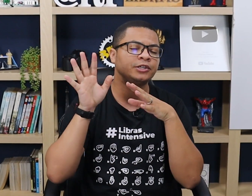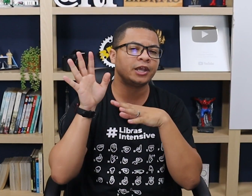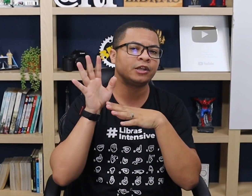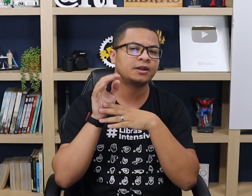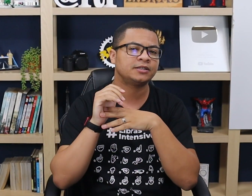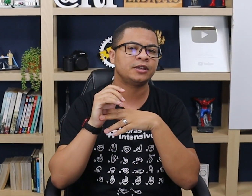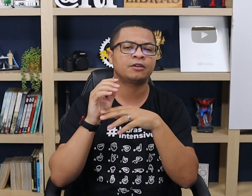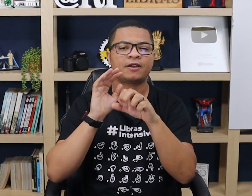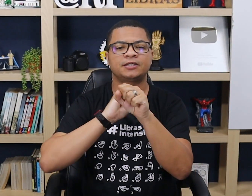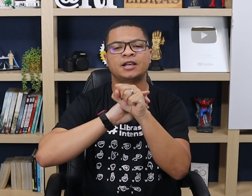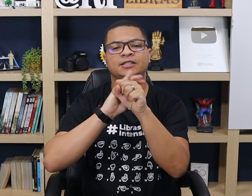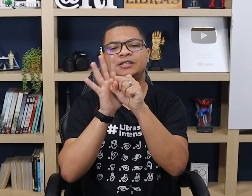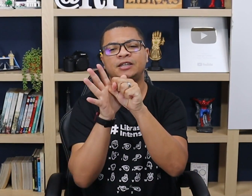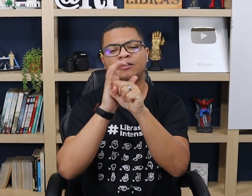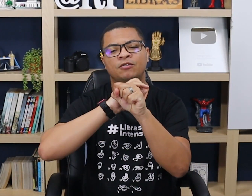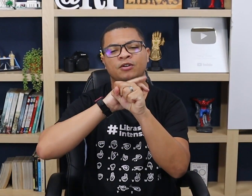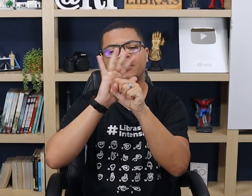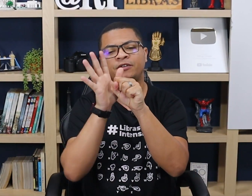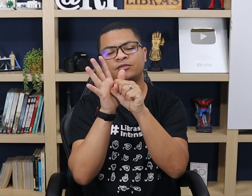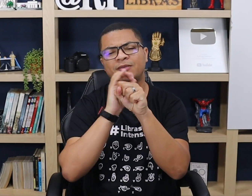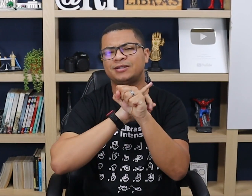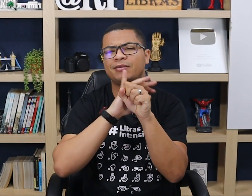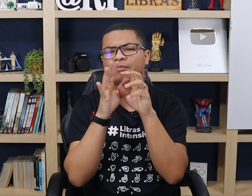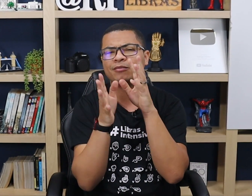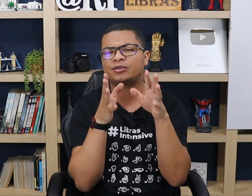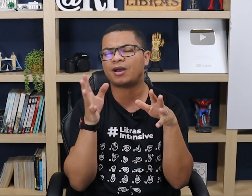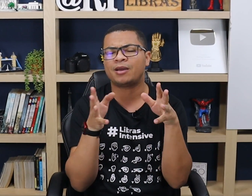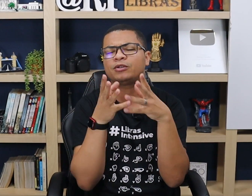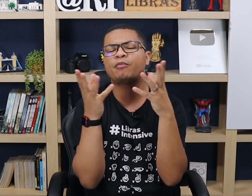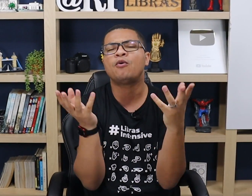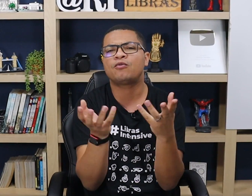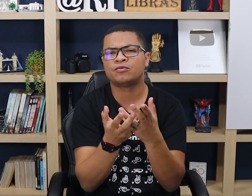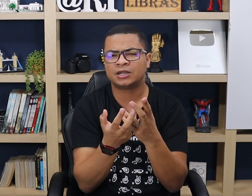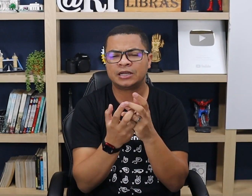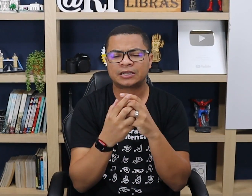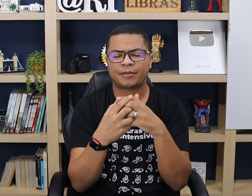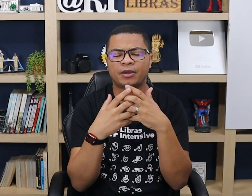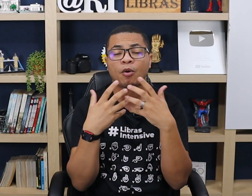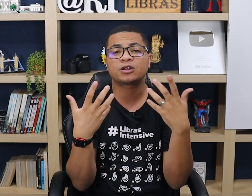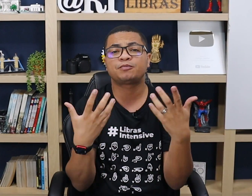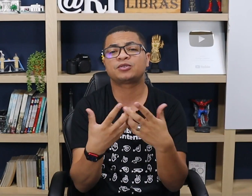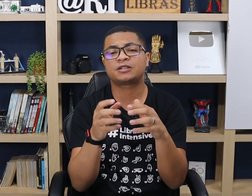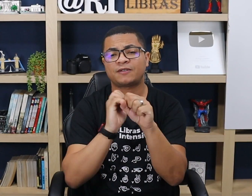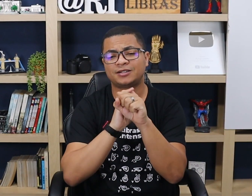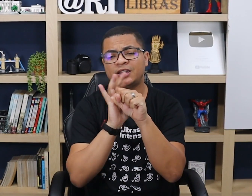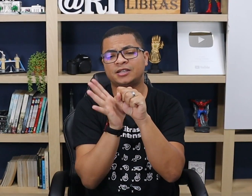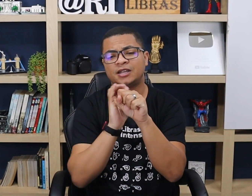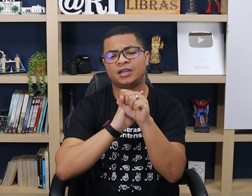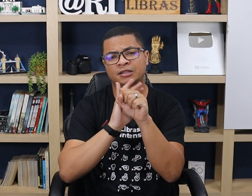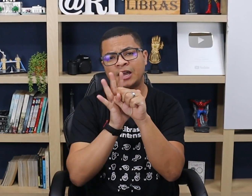o norte aí do Brasil que faz assim coronavírus mas é muito é muito pouco é poucas pessoas que fazem esse daqui tá